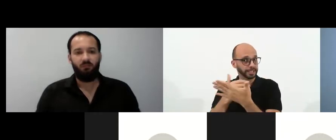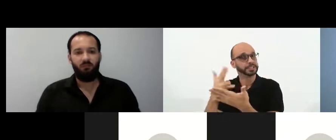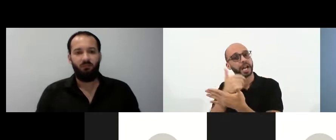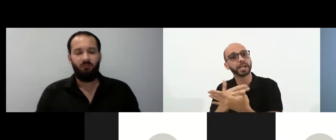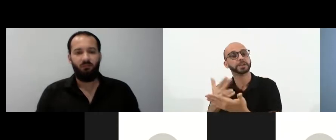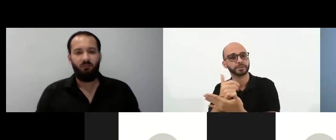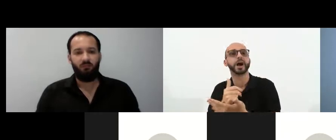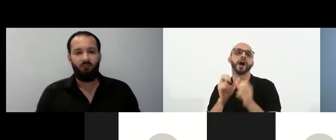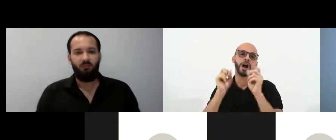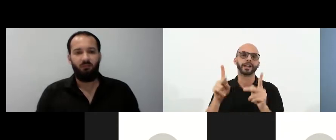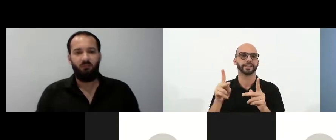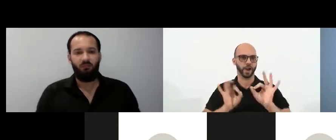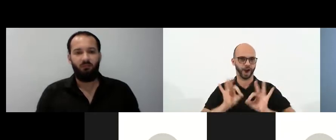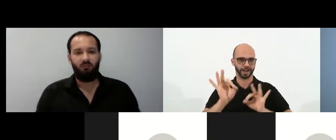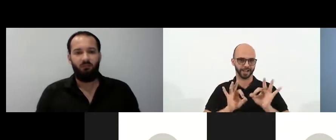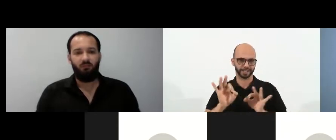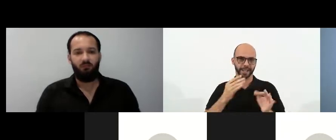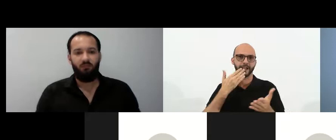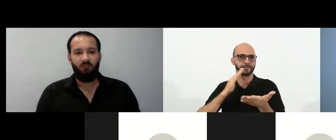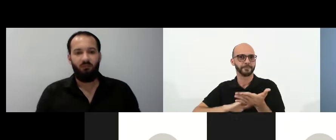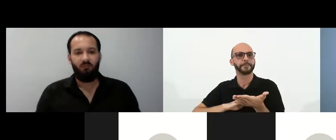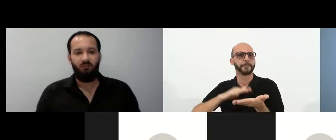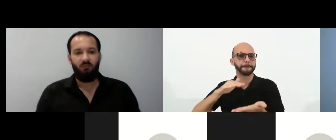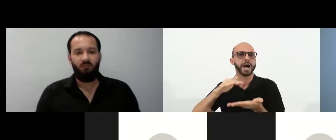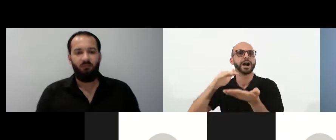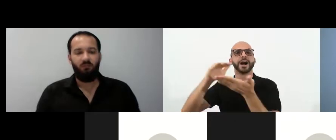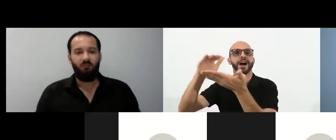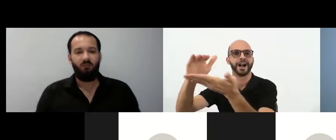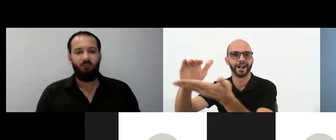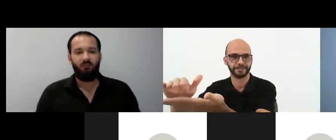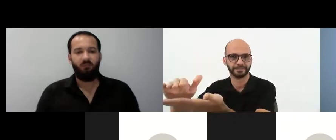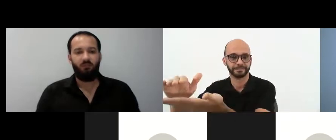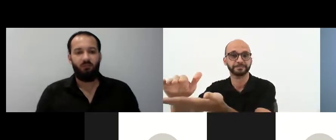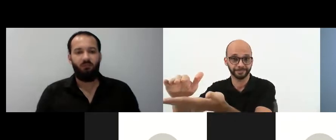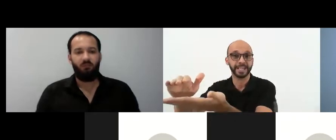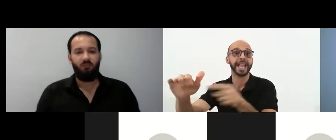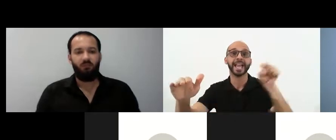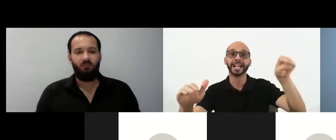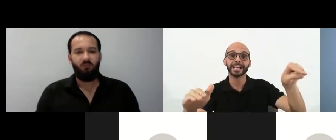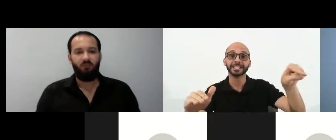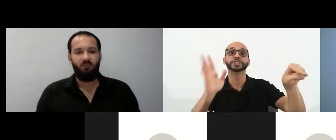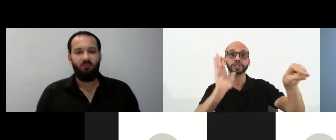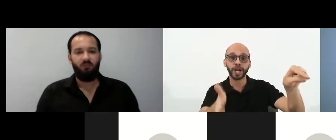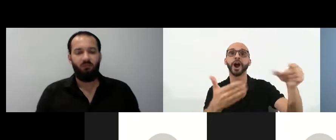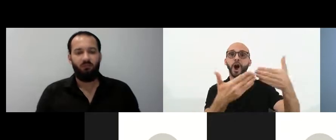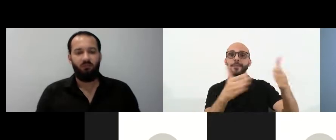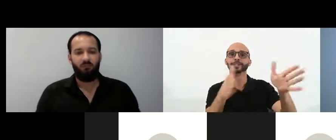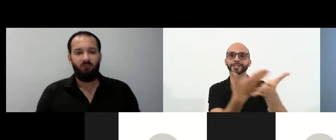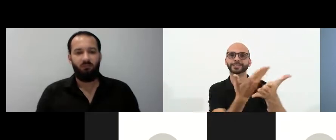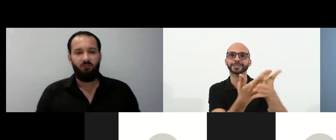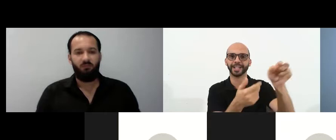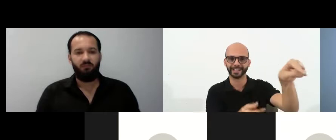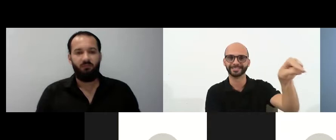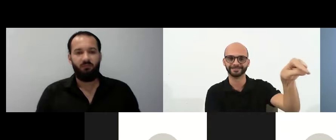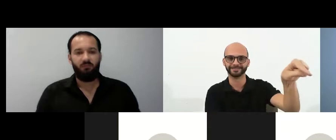queriam fazer mini cursos de desenho, e aí se organizavam. E aí eles recebiam esse